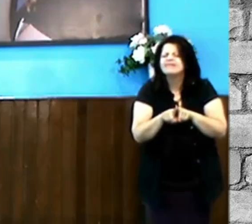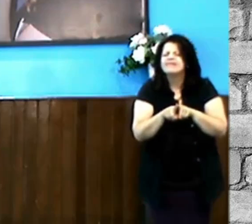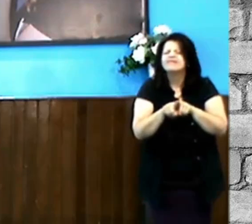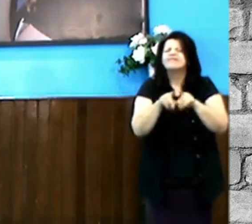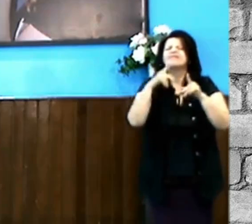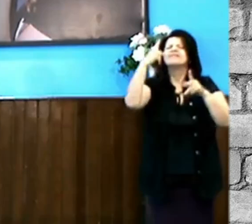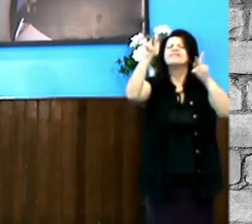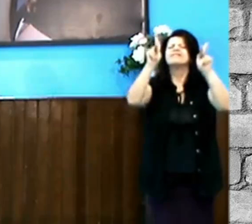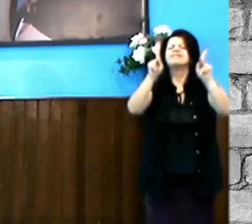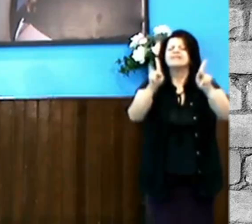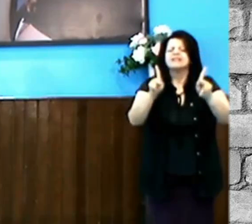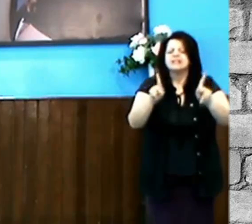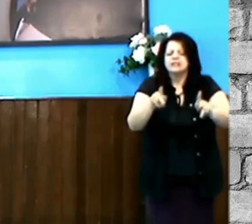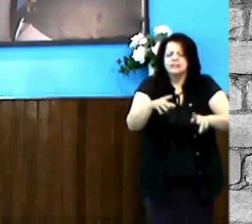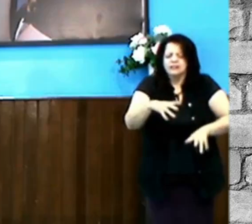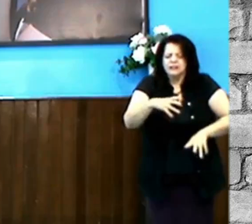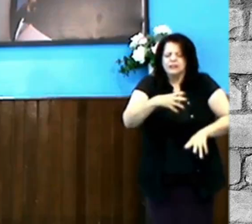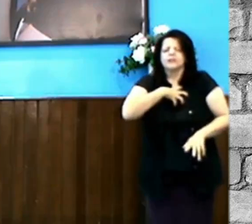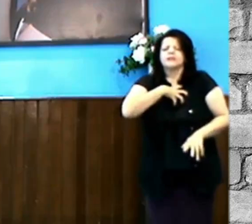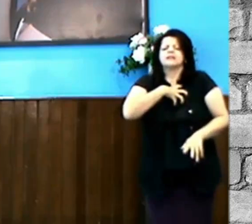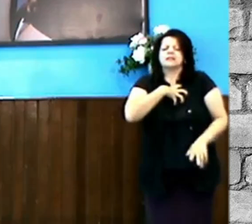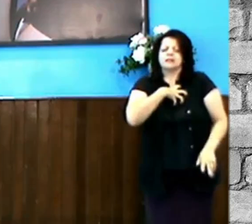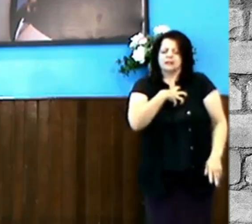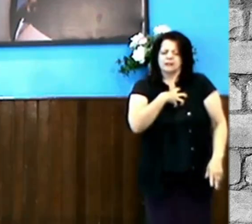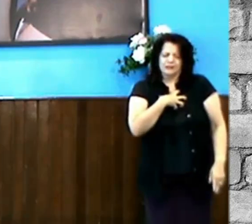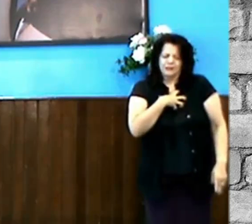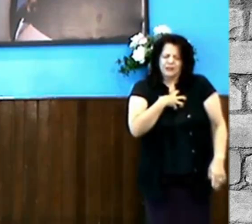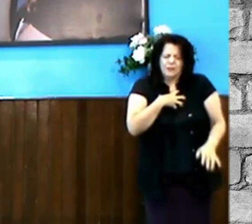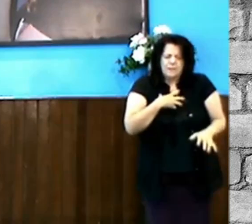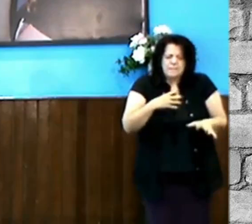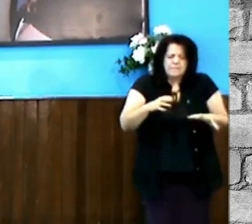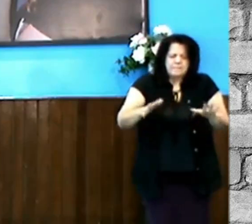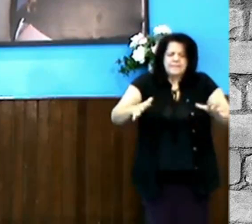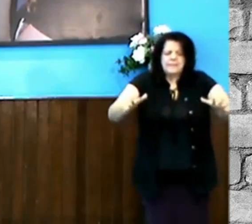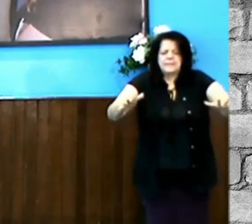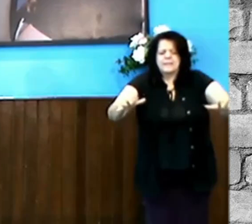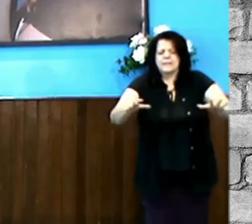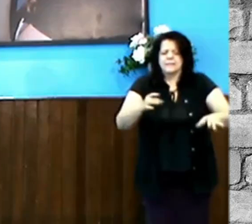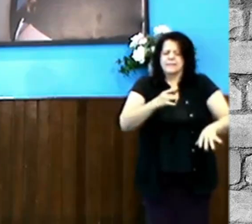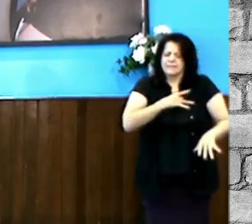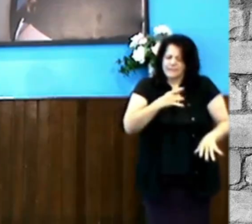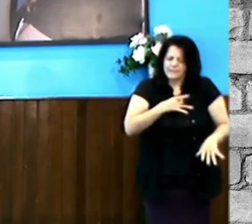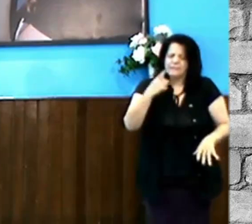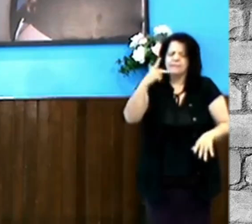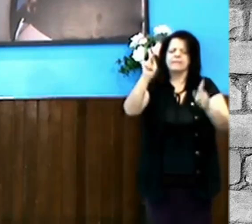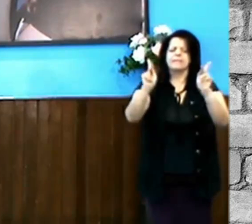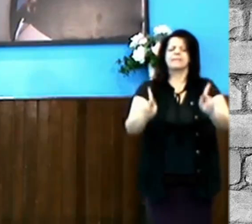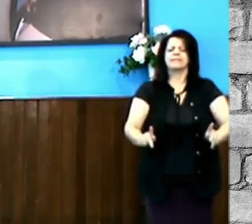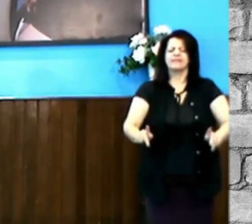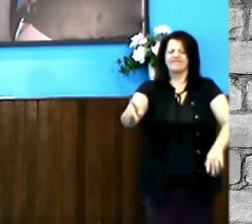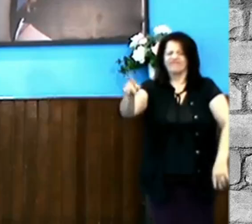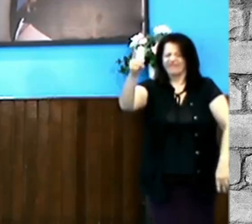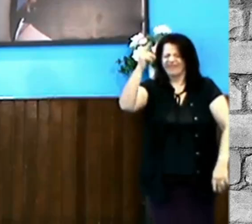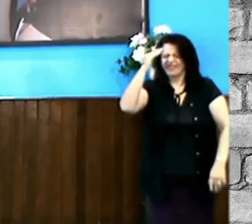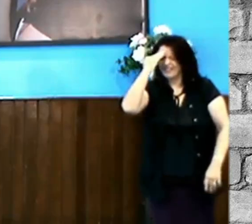diante dela somos profundamente impactados e trememos na tua presença. Estamos conscientes de